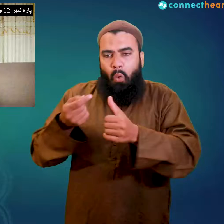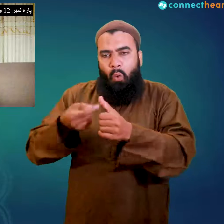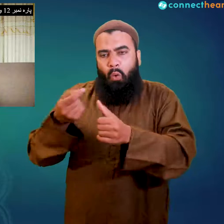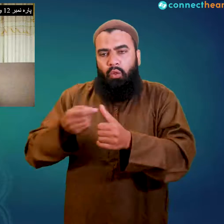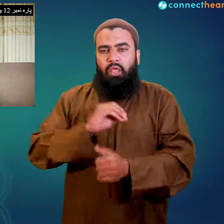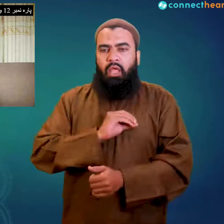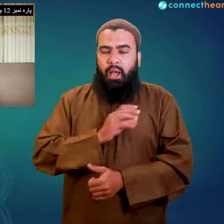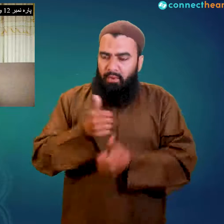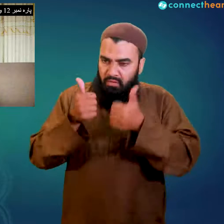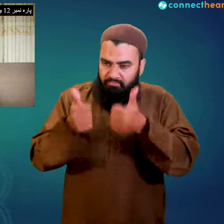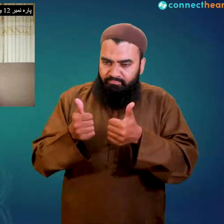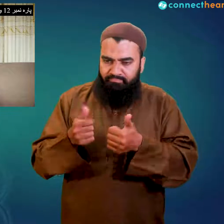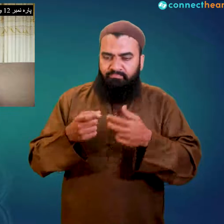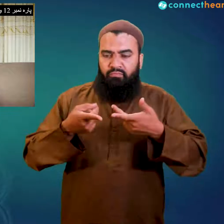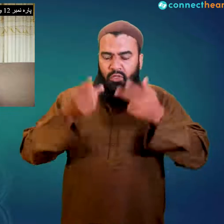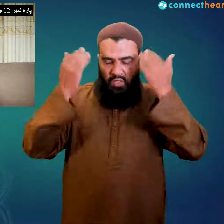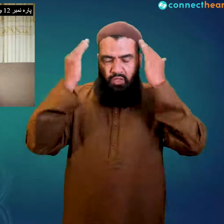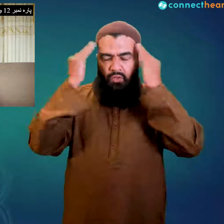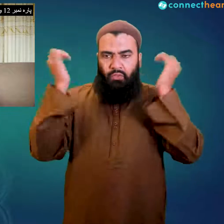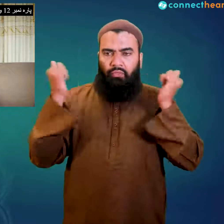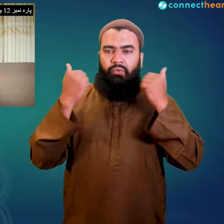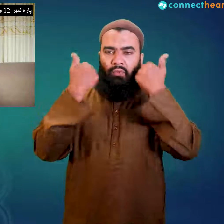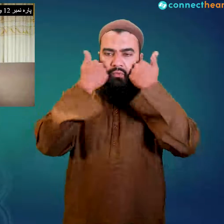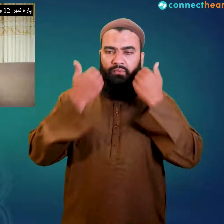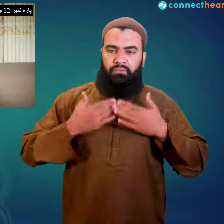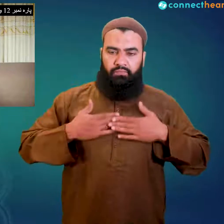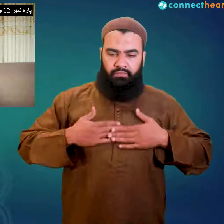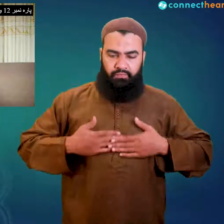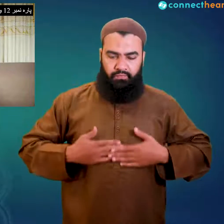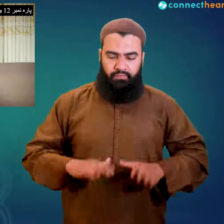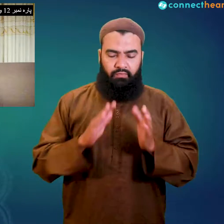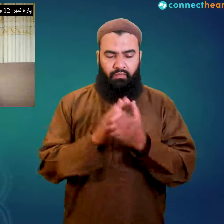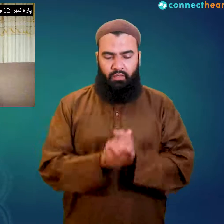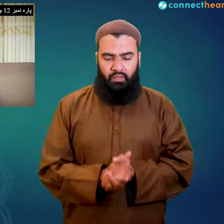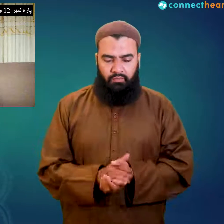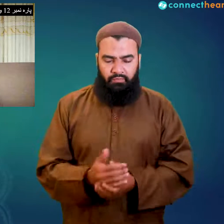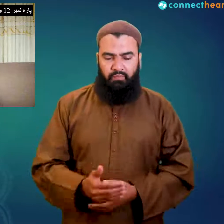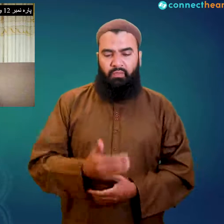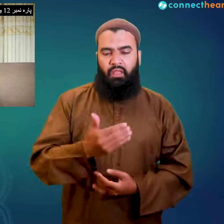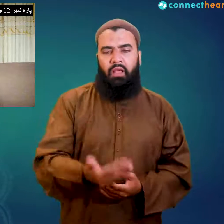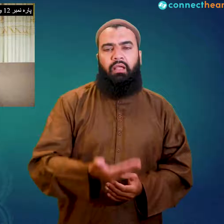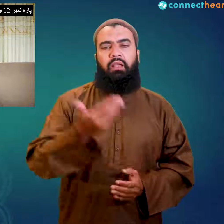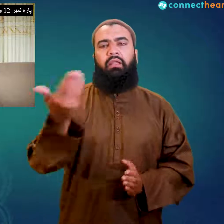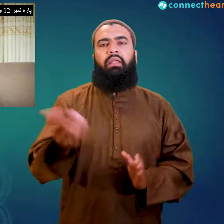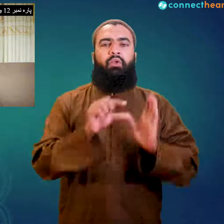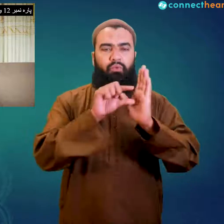رکوع نمبر 11، آیت نمبر 3، نحن نقص علیک احسن القصص۔